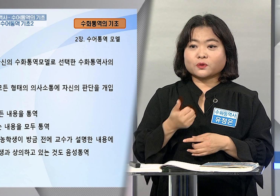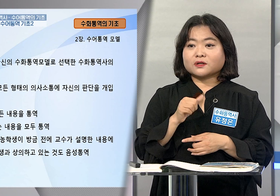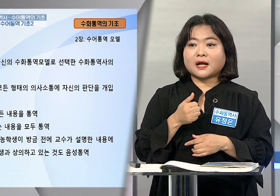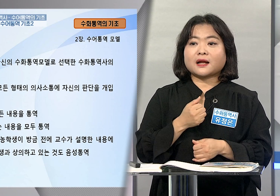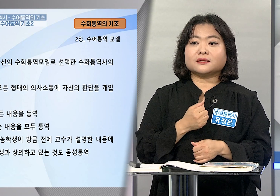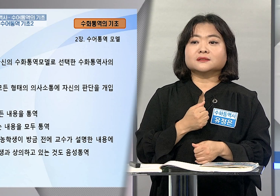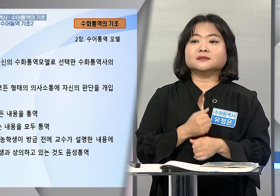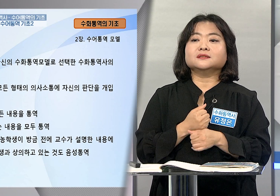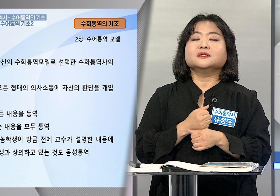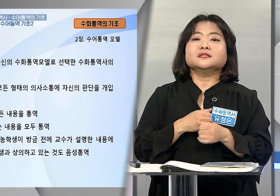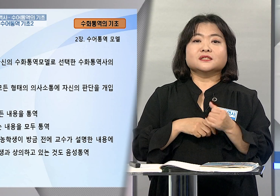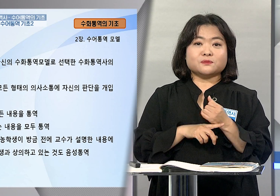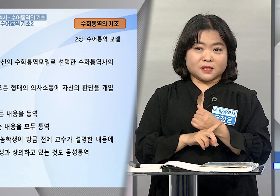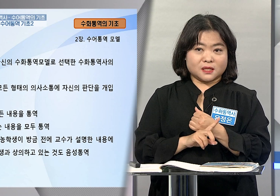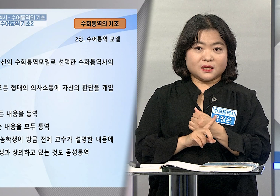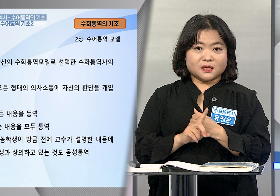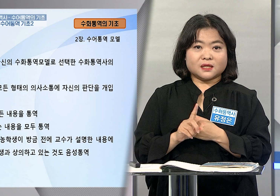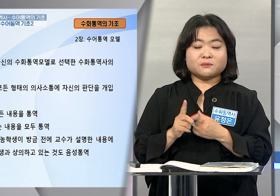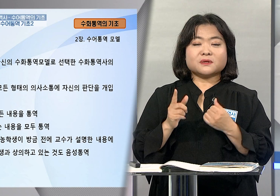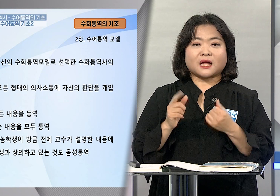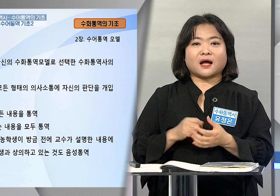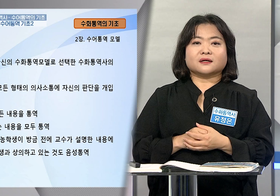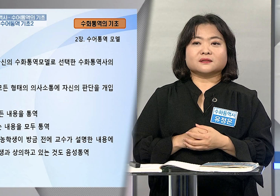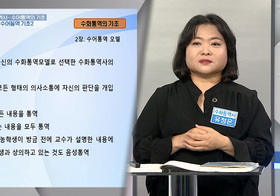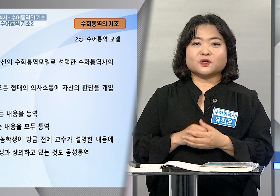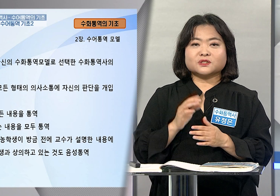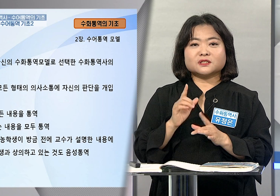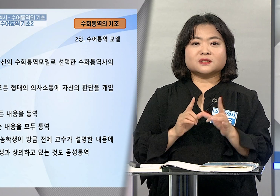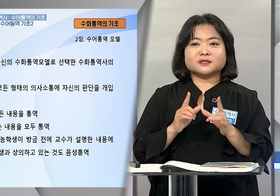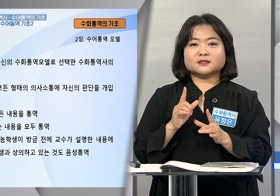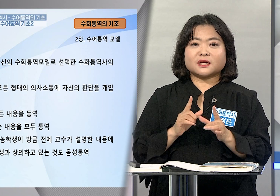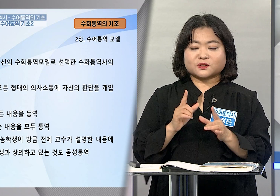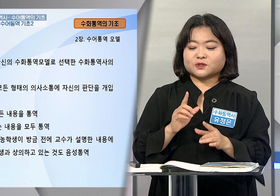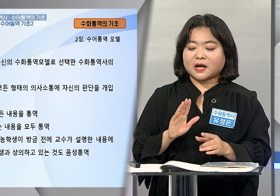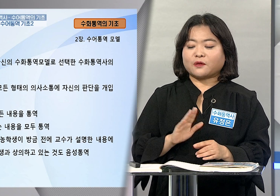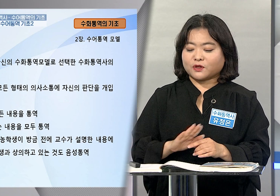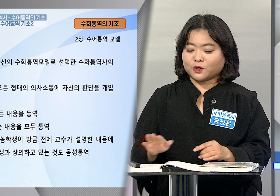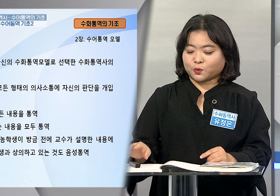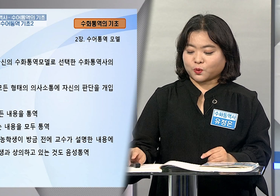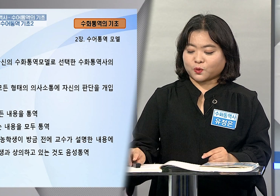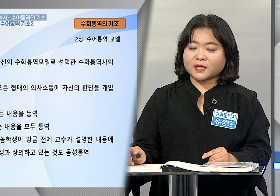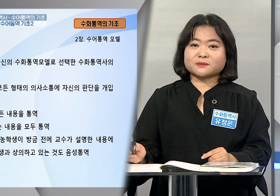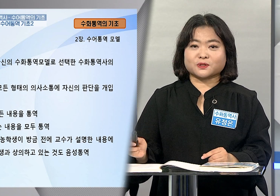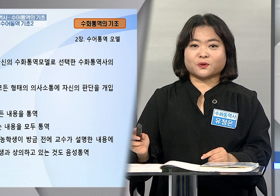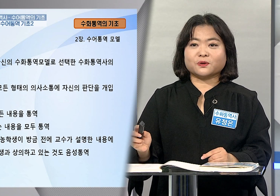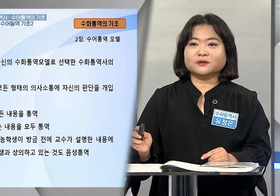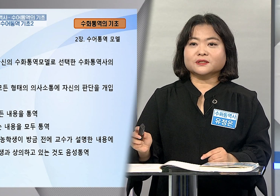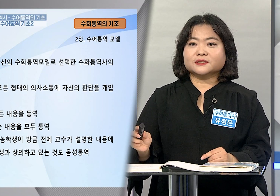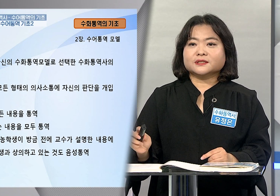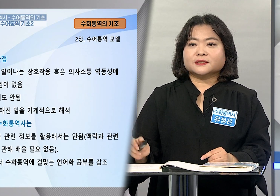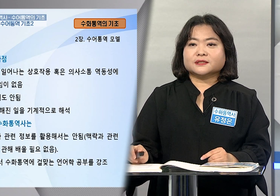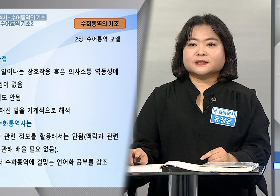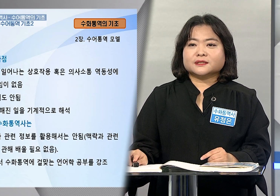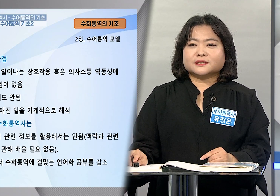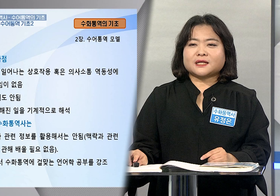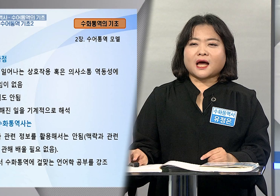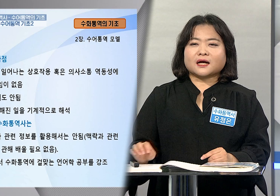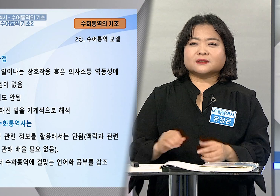통역을 하라는 의미입니다. 현실에서는 잘 안 되기도 하지만요. 자,